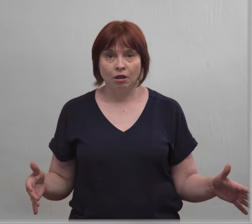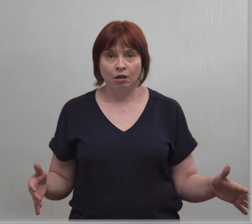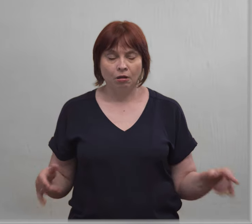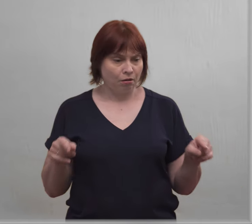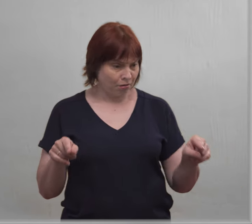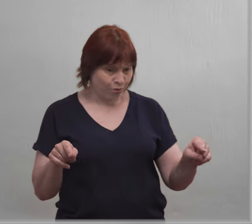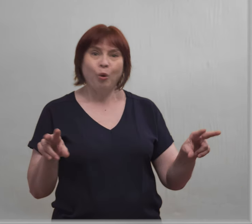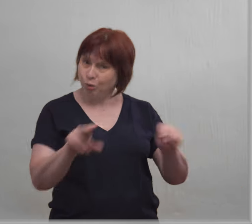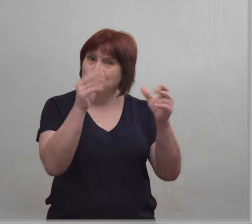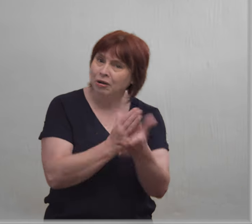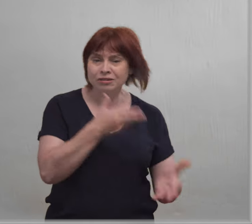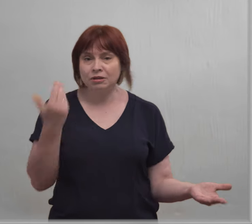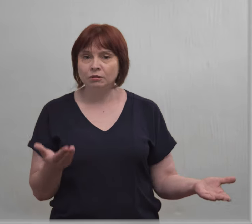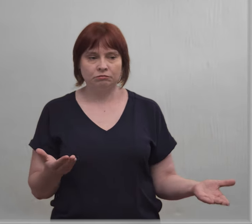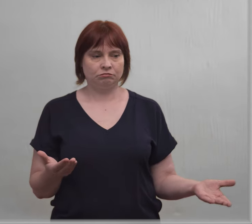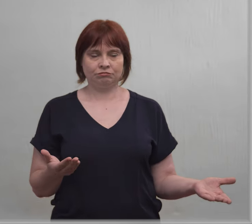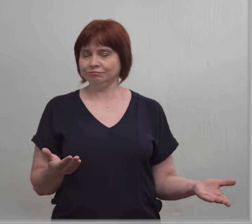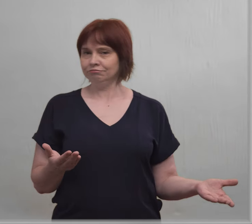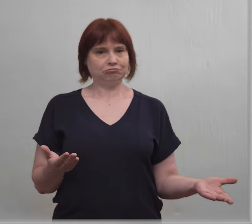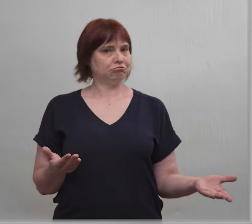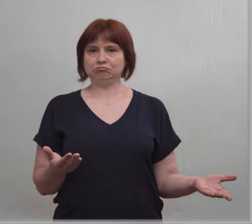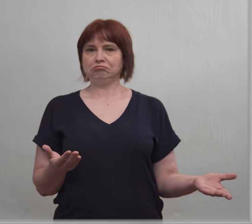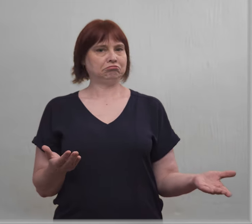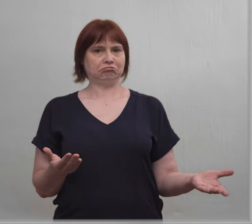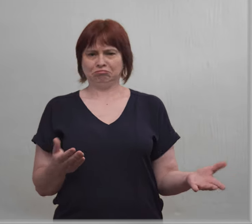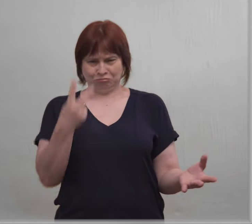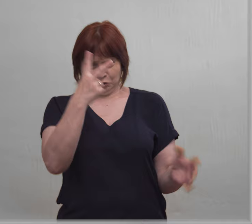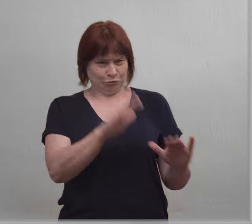все. Авраам только увидел обетованную землю,